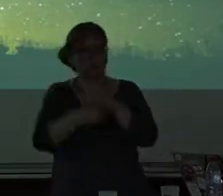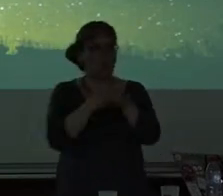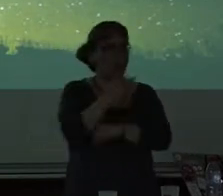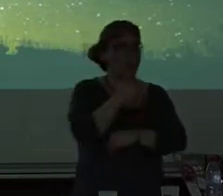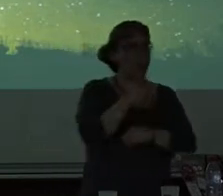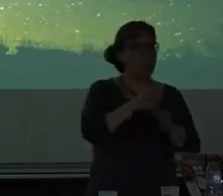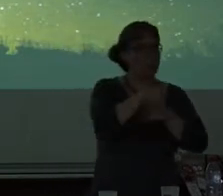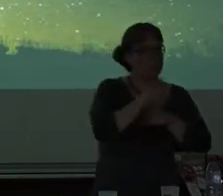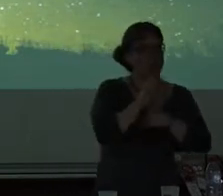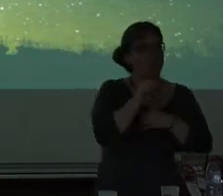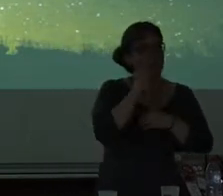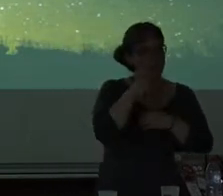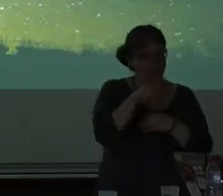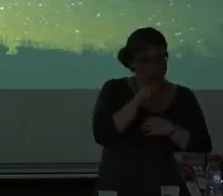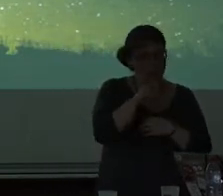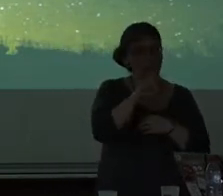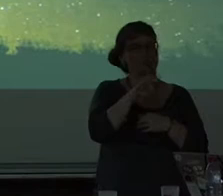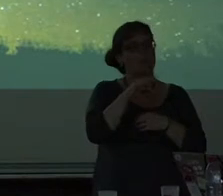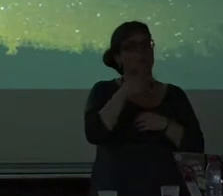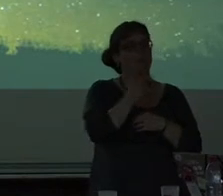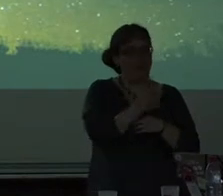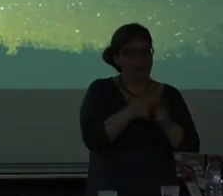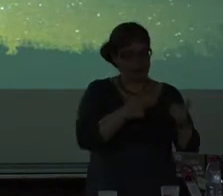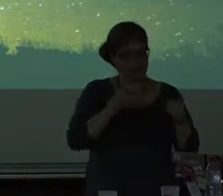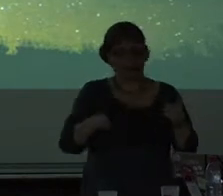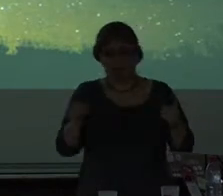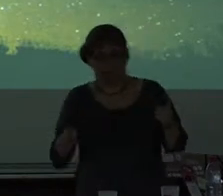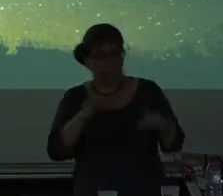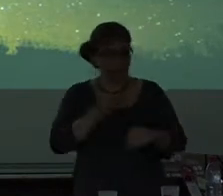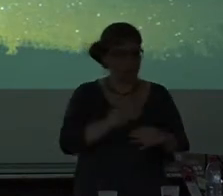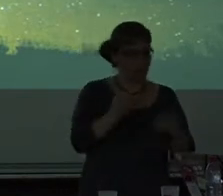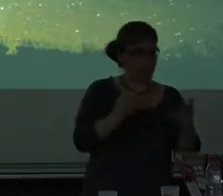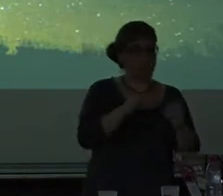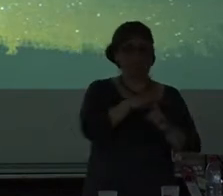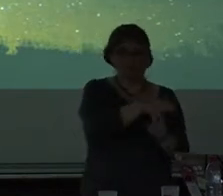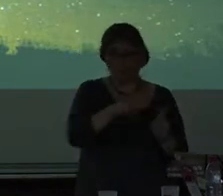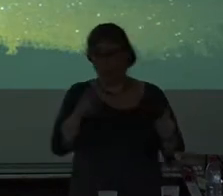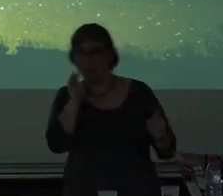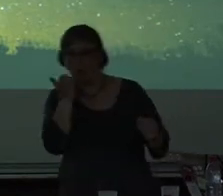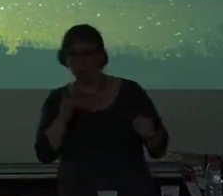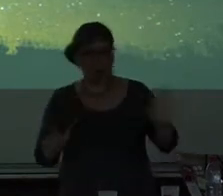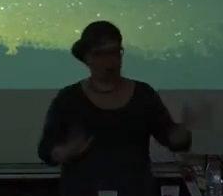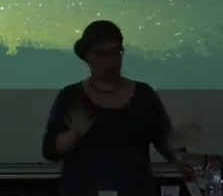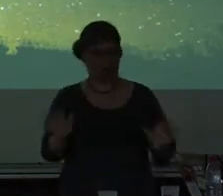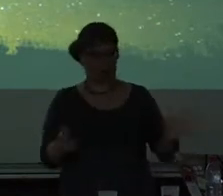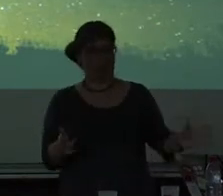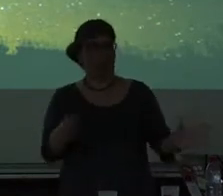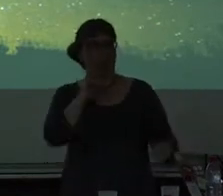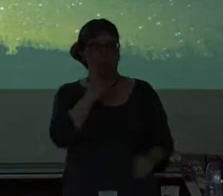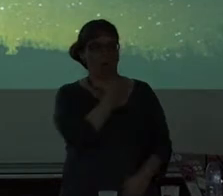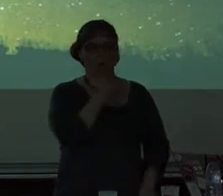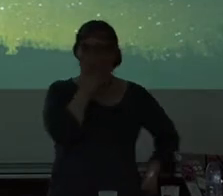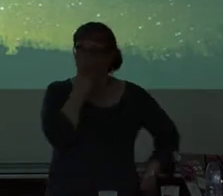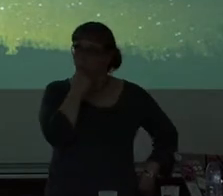Voilà. Pourquoi on utilise des classes alors qu'on pourrait très bien faire tout un tas de fonctions dans un même fichier et puis après les appeler comme on veut, quoi.